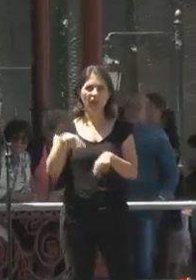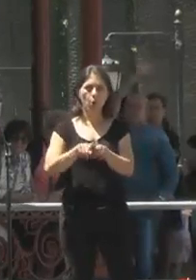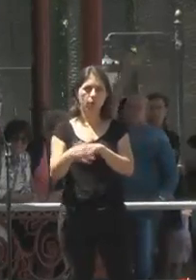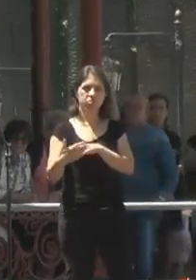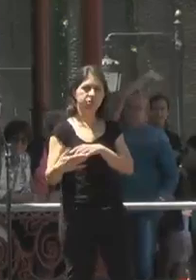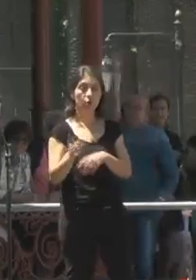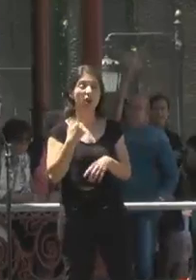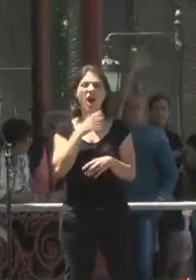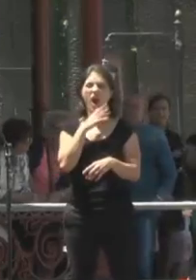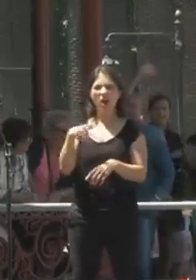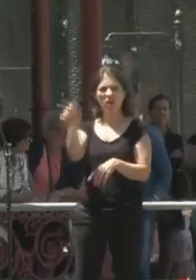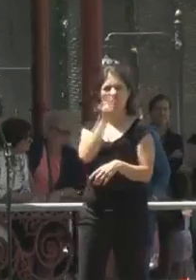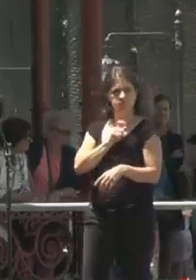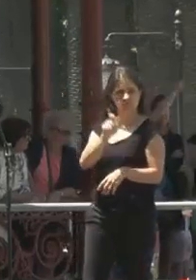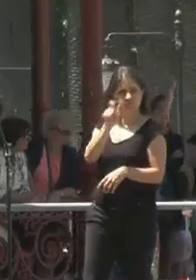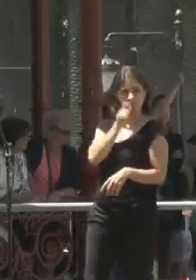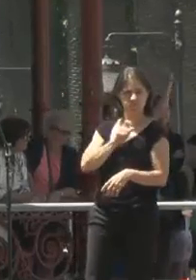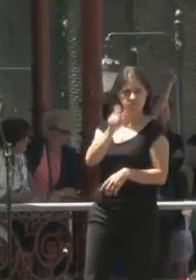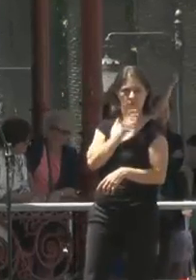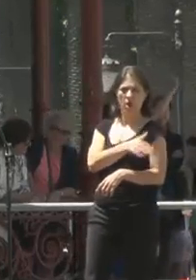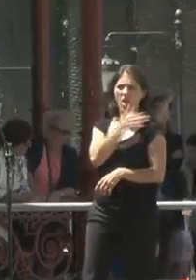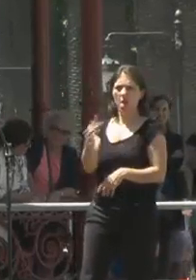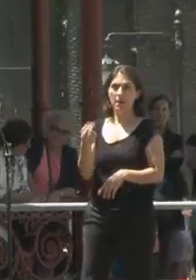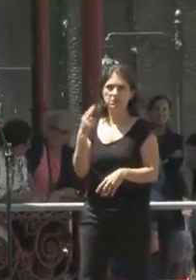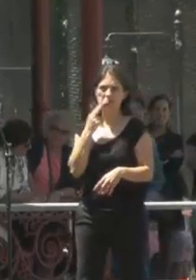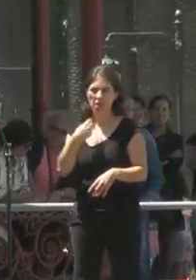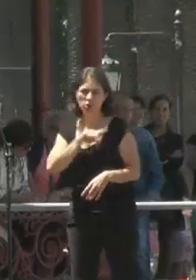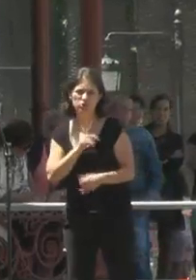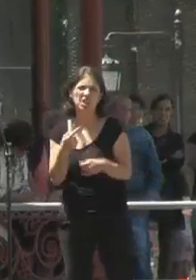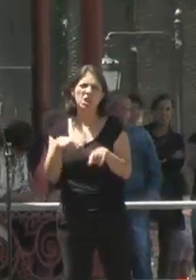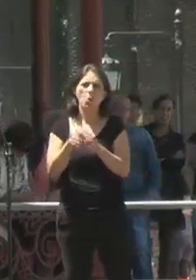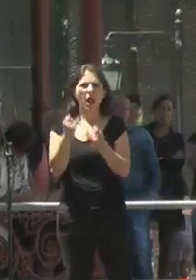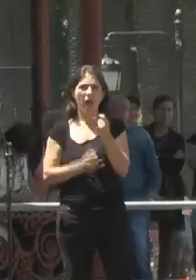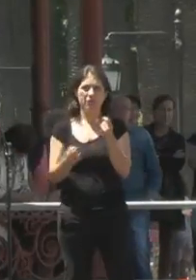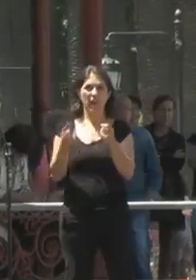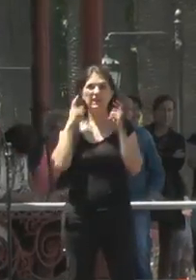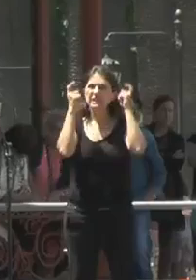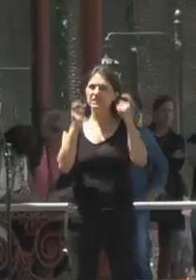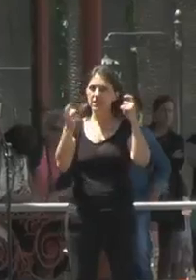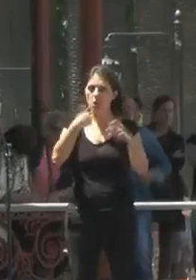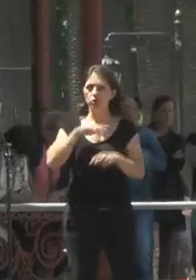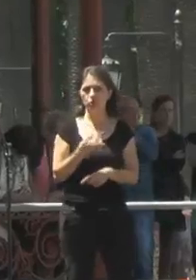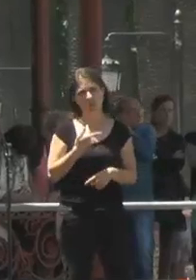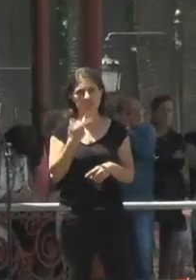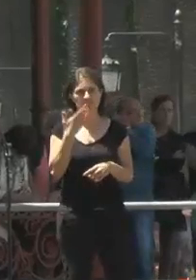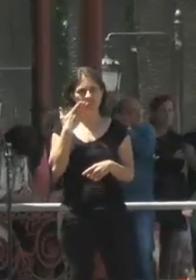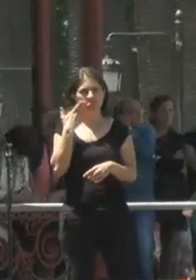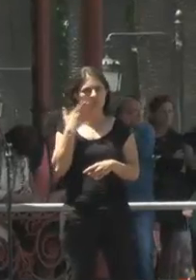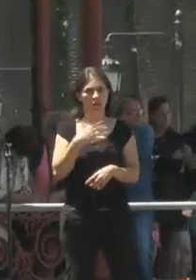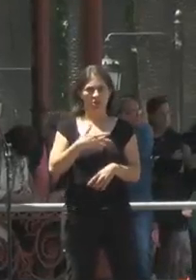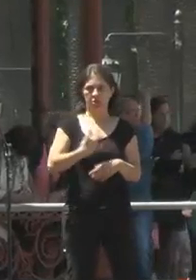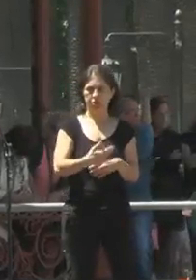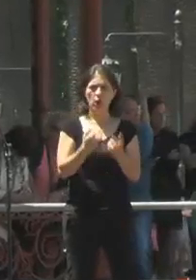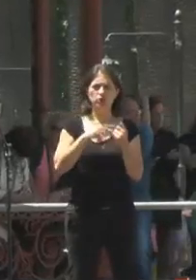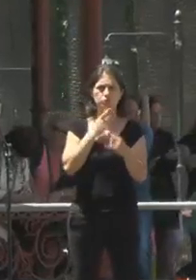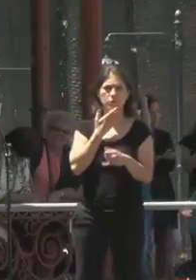insultan, nos teñen medo. Intentan desprestixiarnos. Intentan contarnos as mentiras de que non sabemos xestionar, de